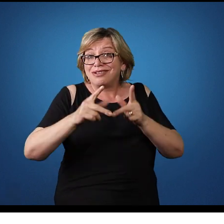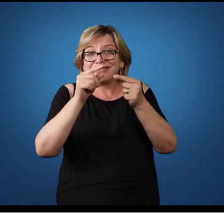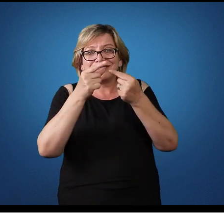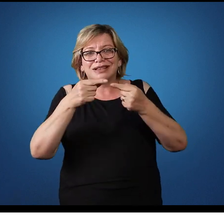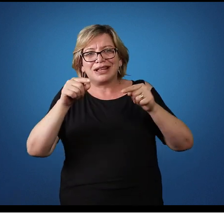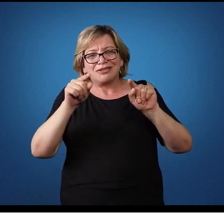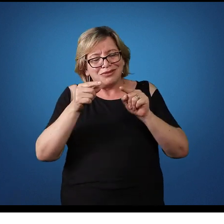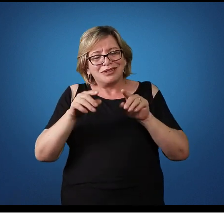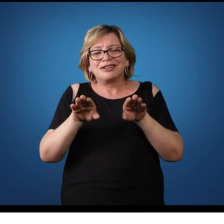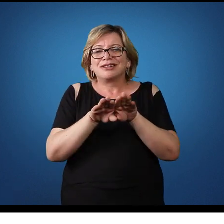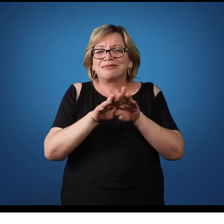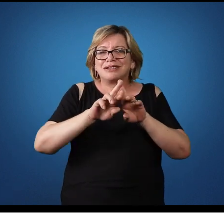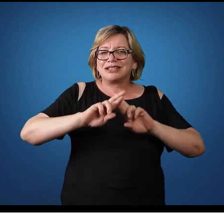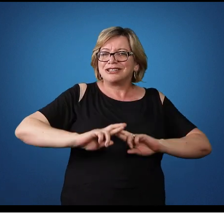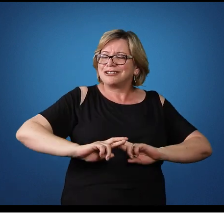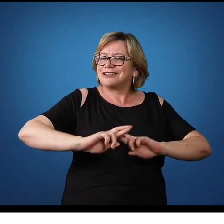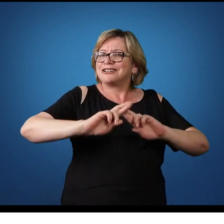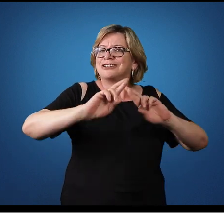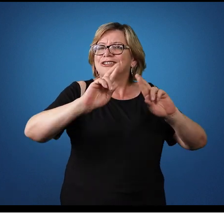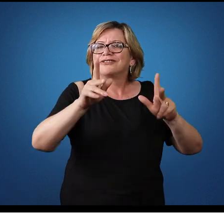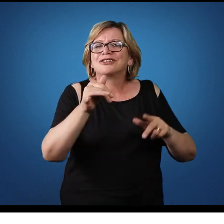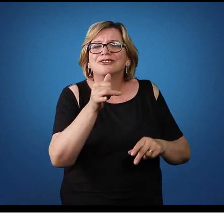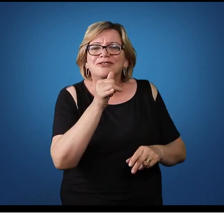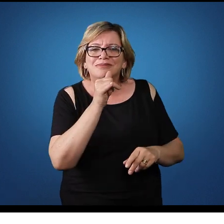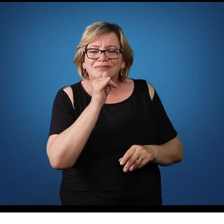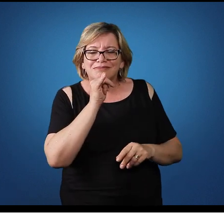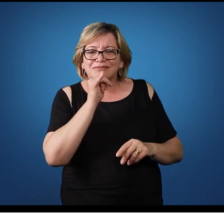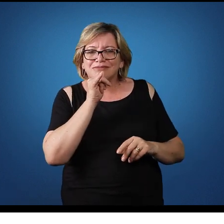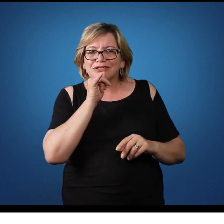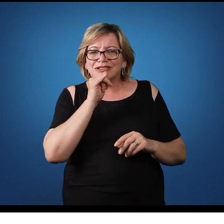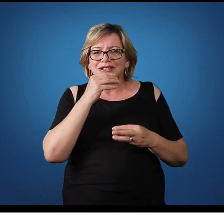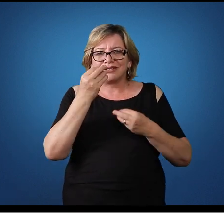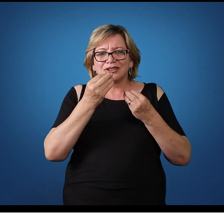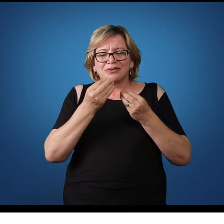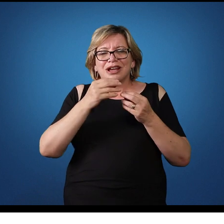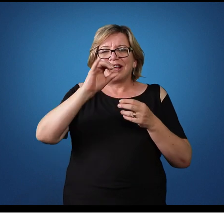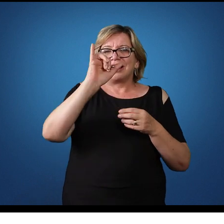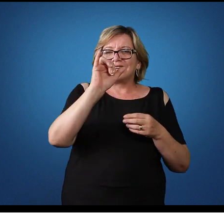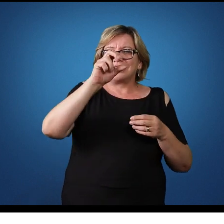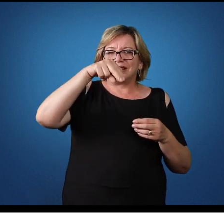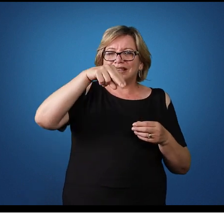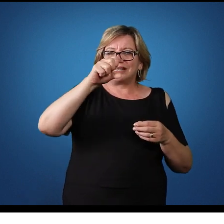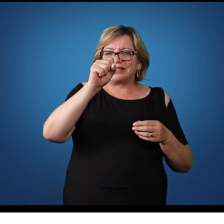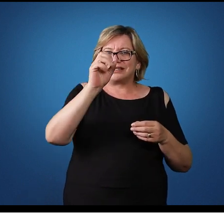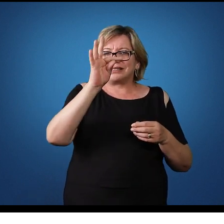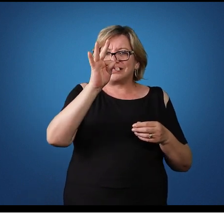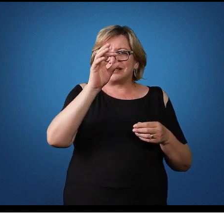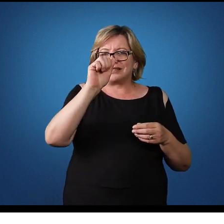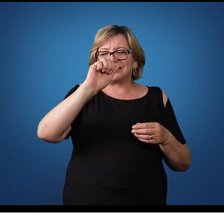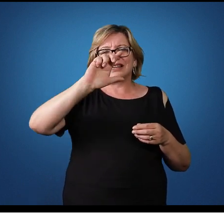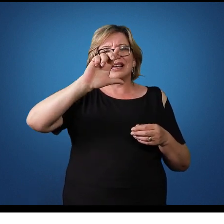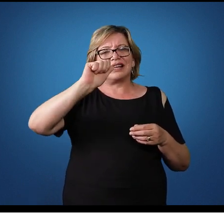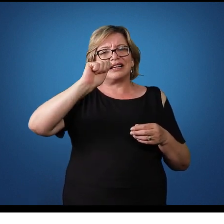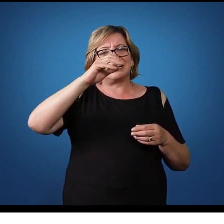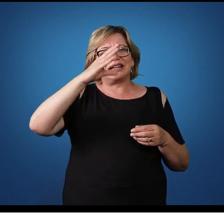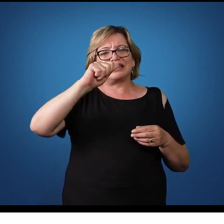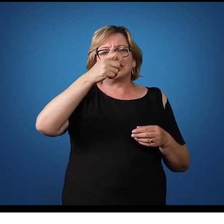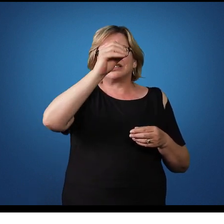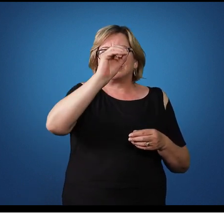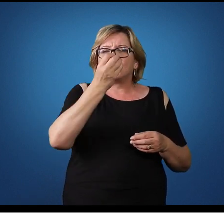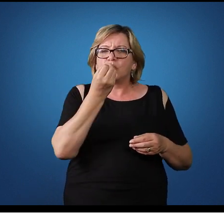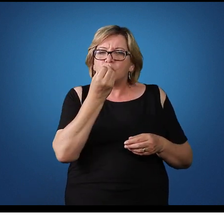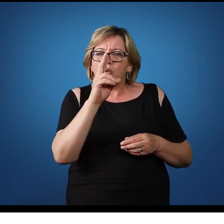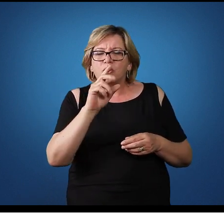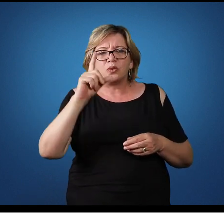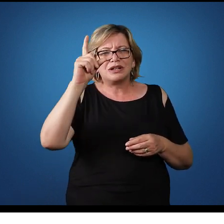nós. E também é diferente daquilo que, por exemplo, uma grande instalação ou um grafite em uma avenida na cidade provoca em